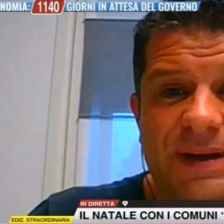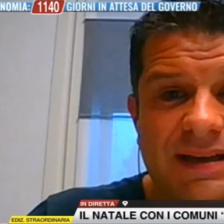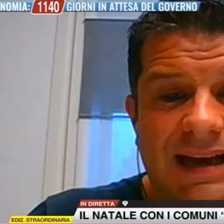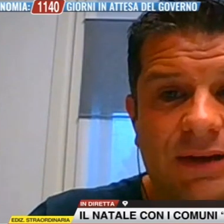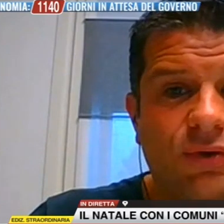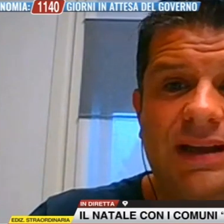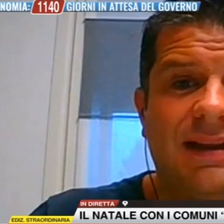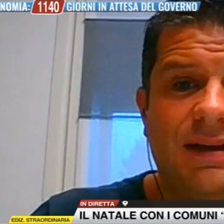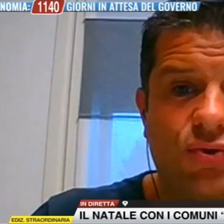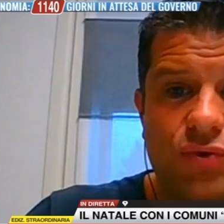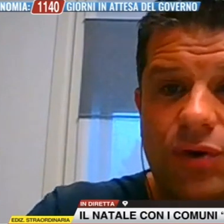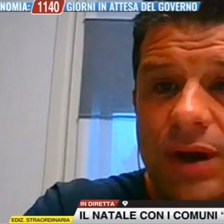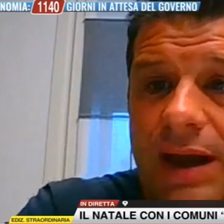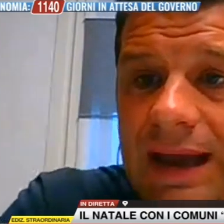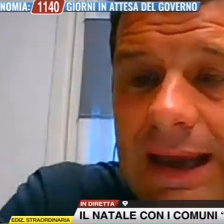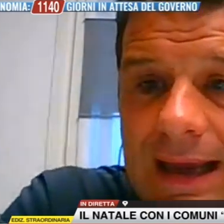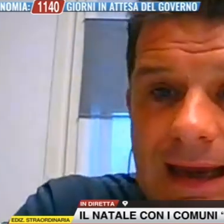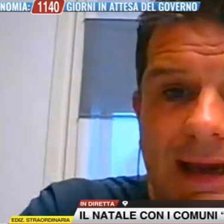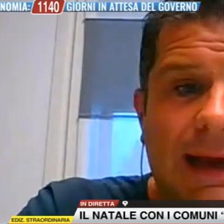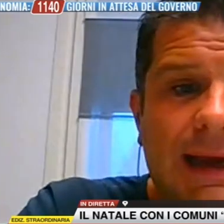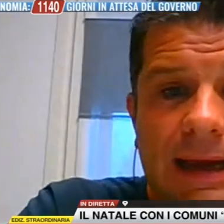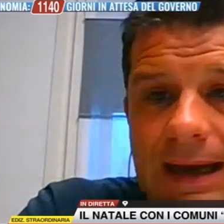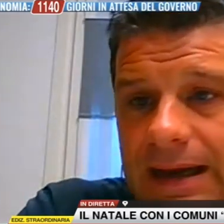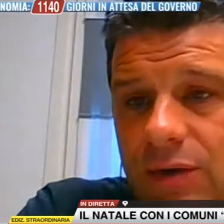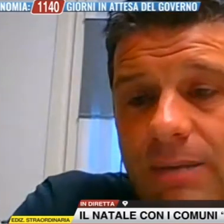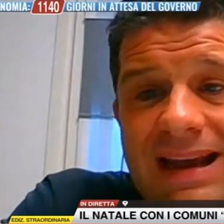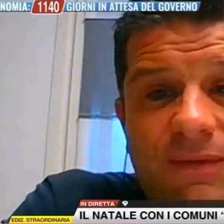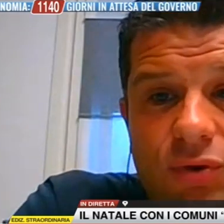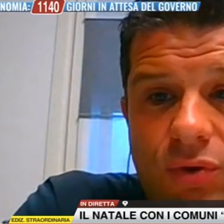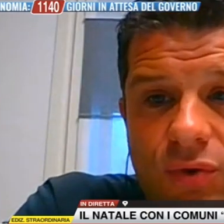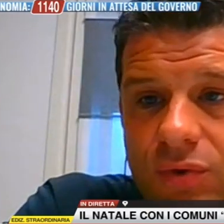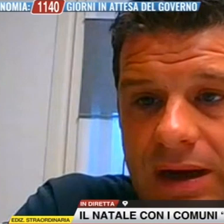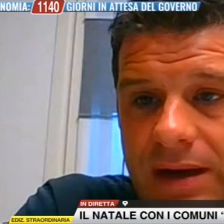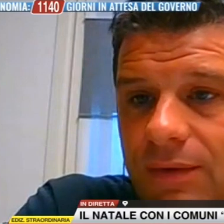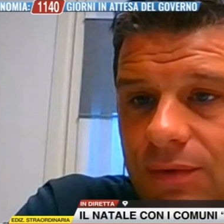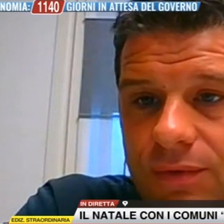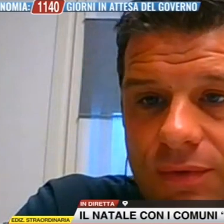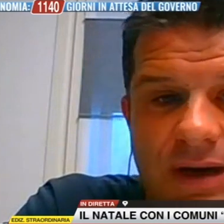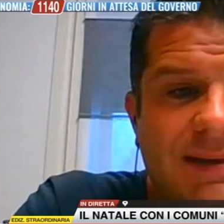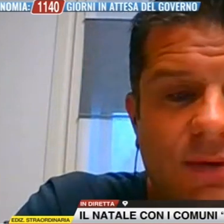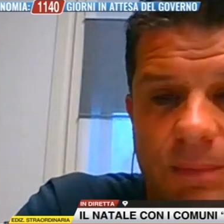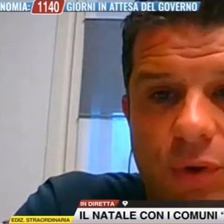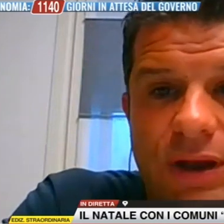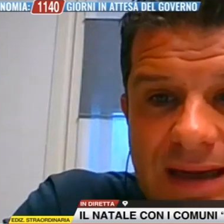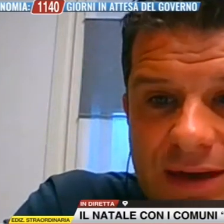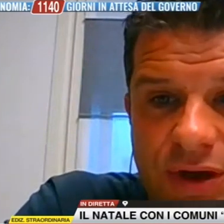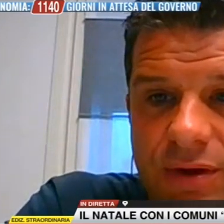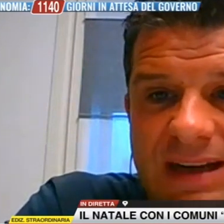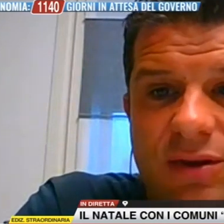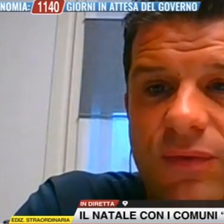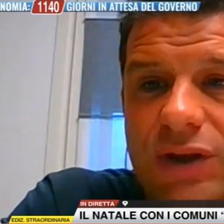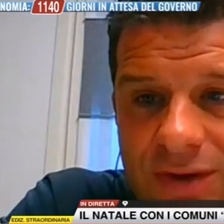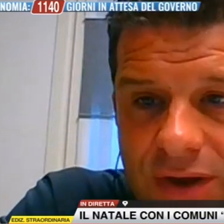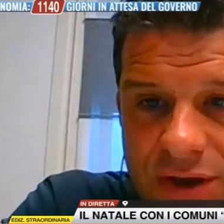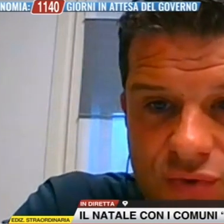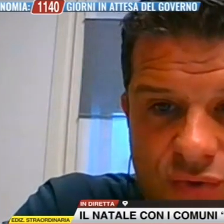mai rappresentato niente e nessuno, e che non ha mai avuto un'elezione politica, cioè non è mai